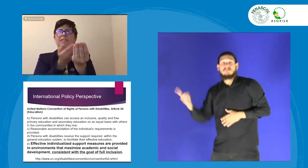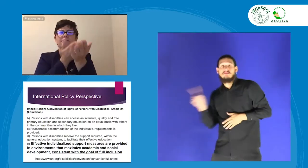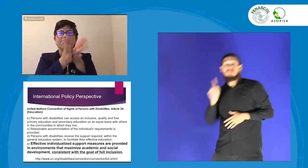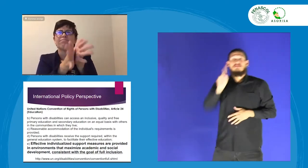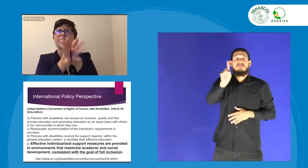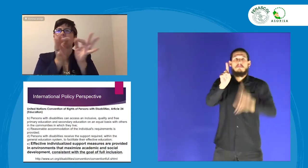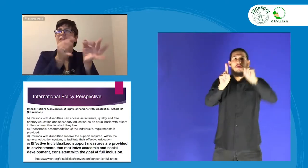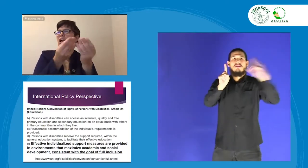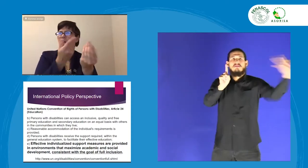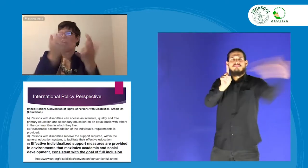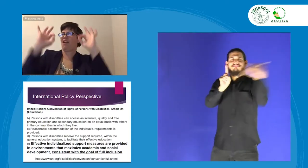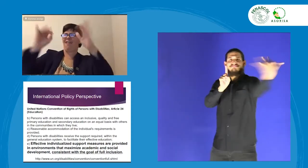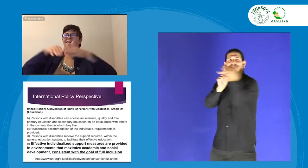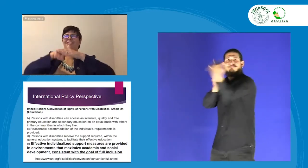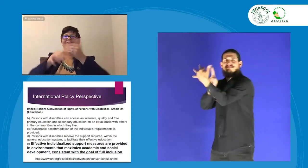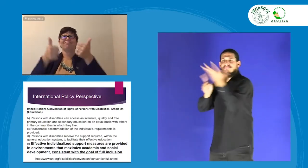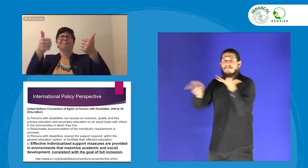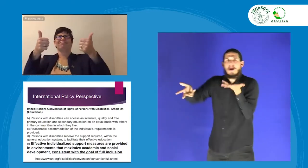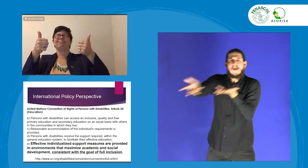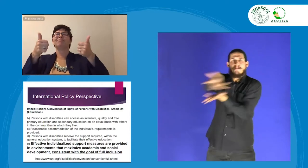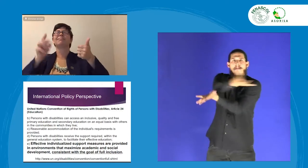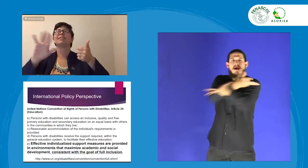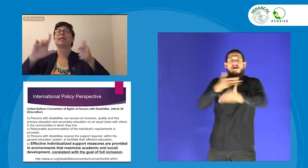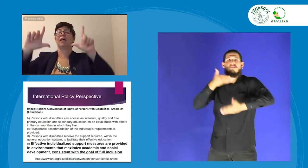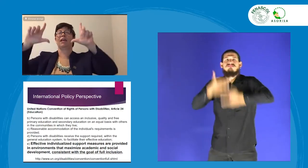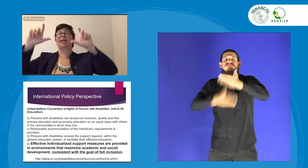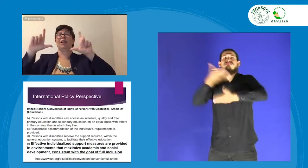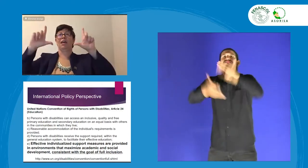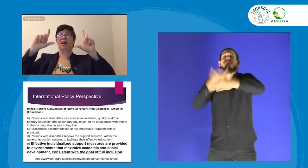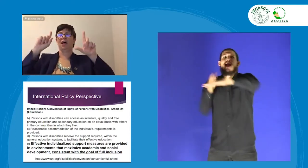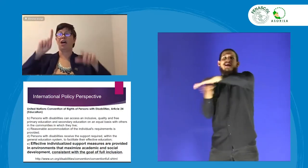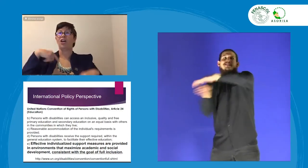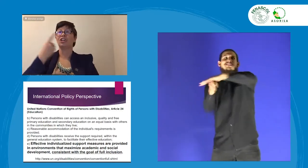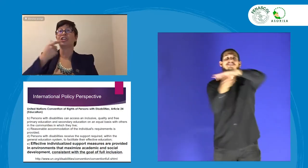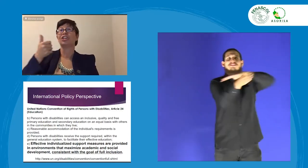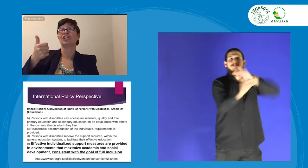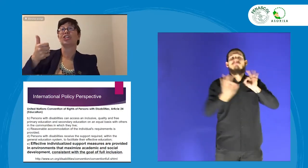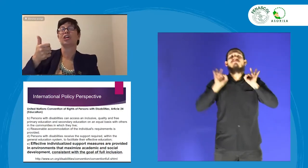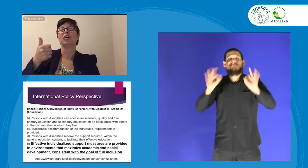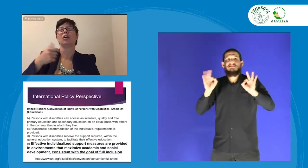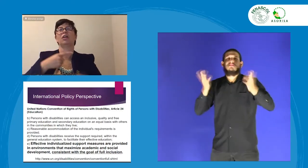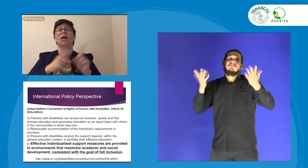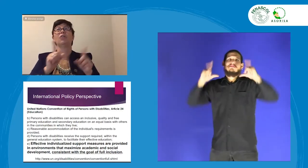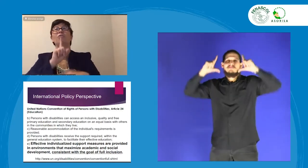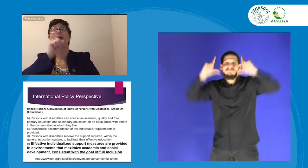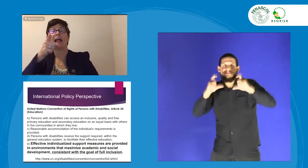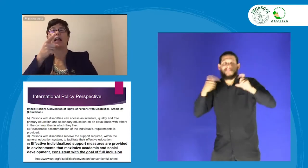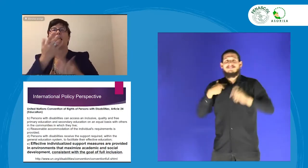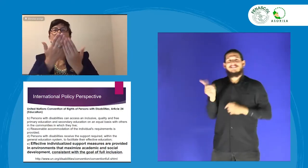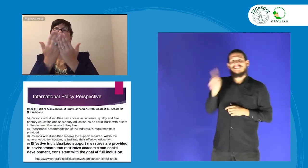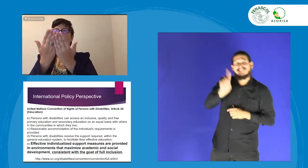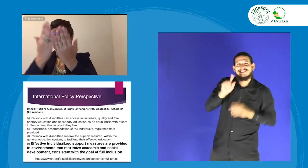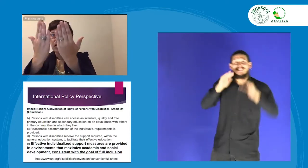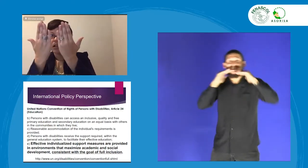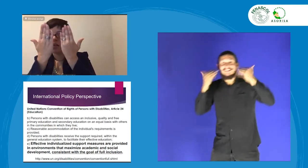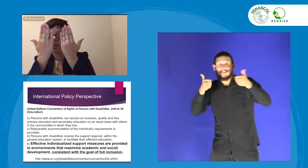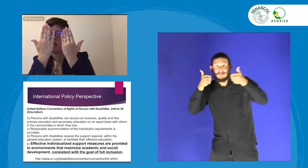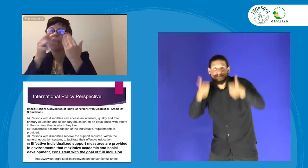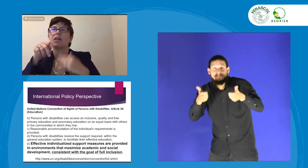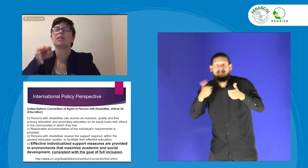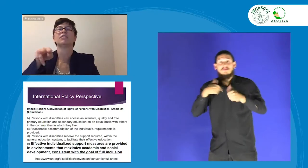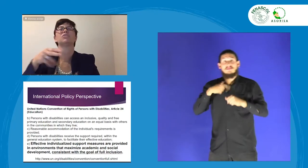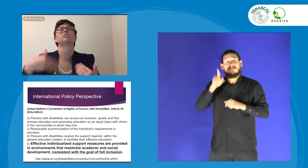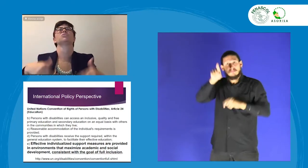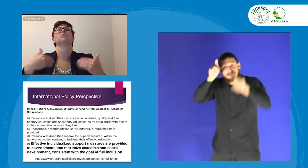Estados Unidos han firmado, dice que les parece muy bien, pero todavía no se tiene completo todo lo que tiene que ver con el protocolo facultativo de la